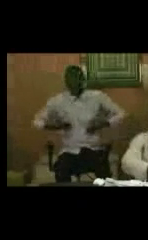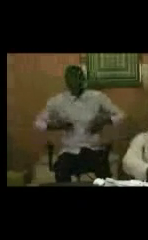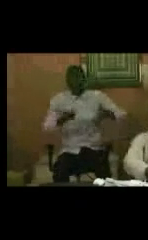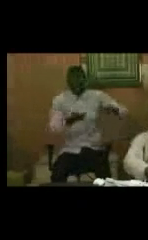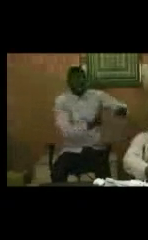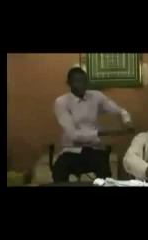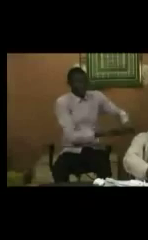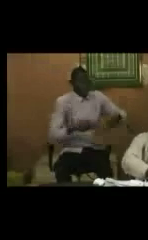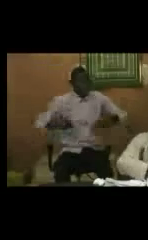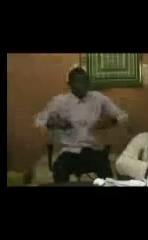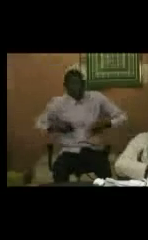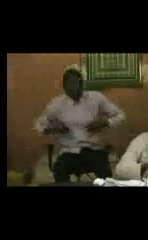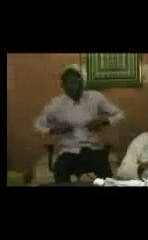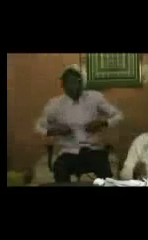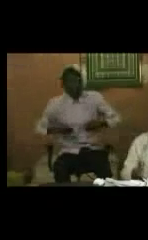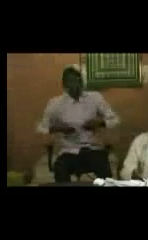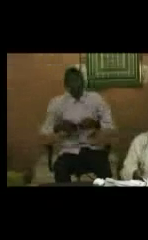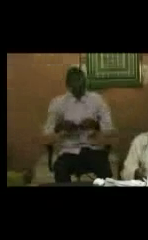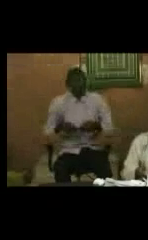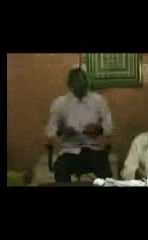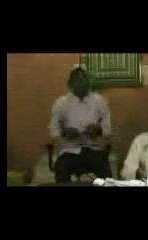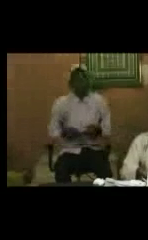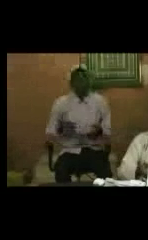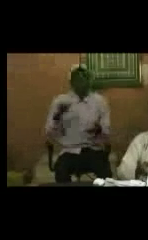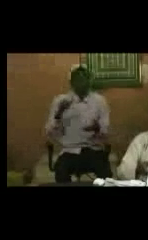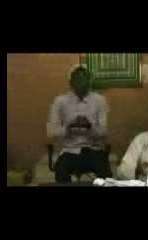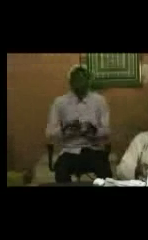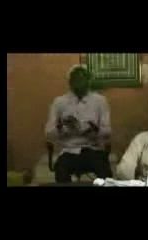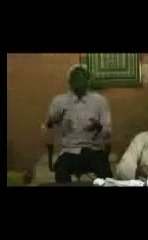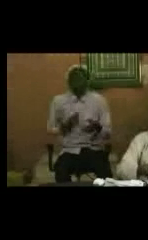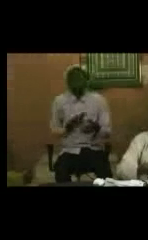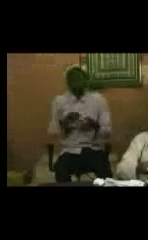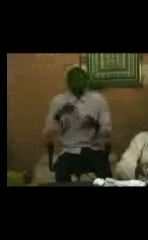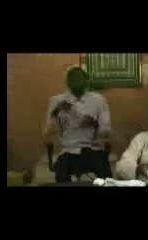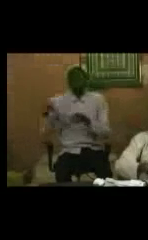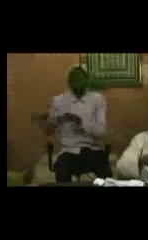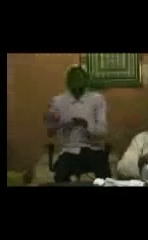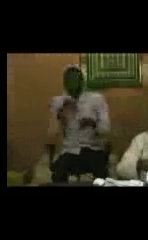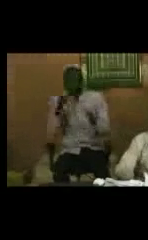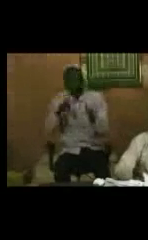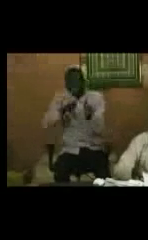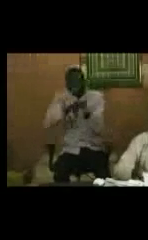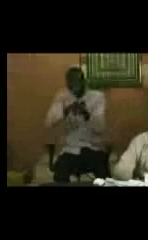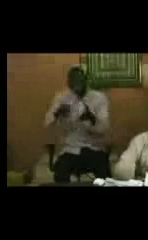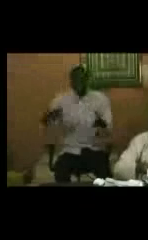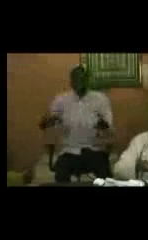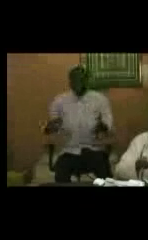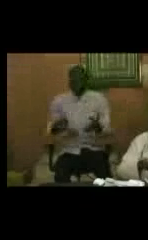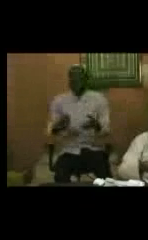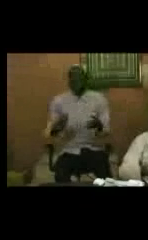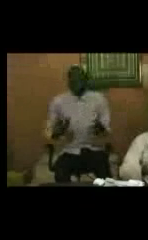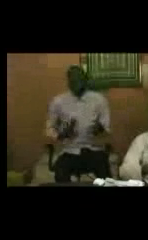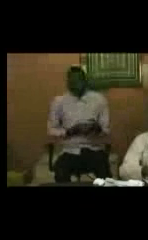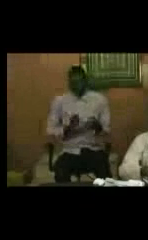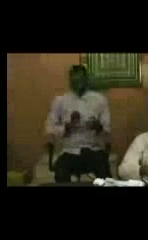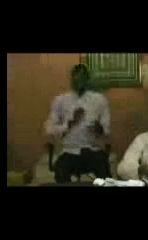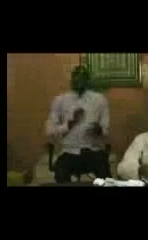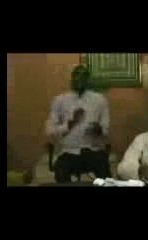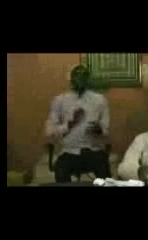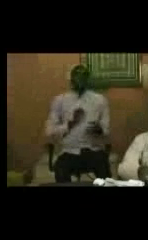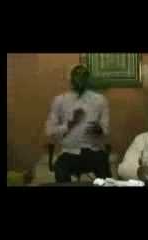afa olo ni lu hadith ko ye ko je eja eje oku eku